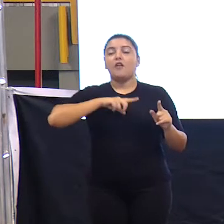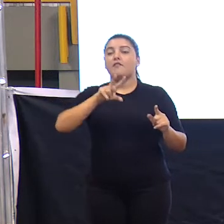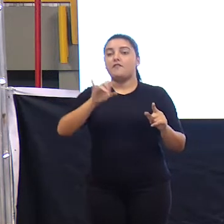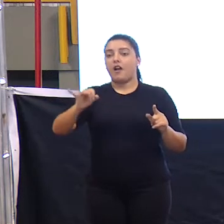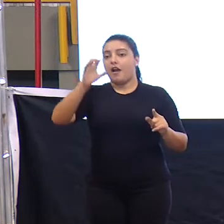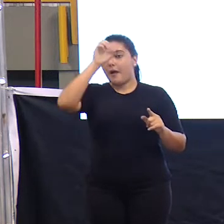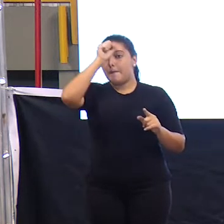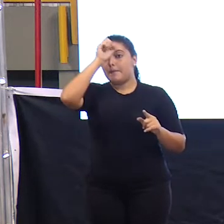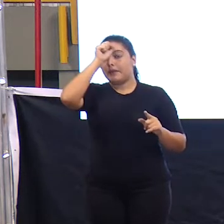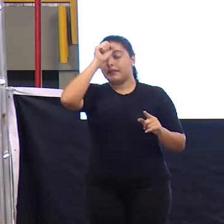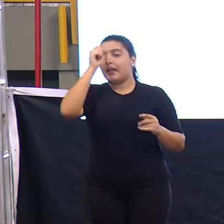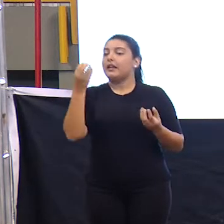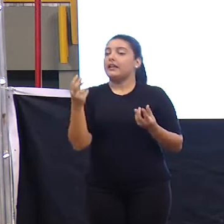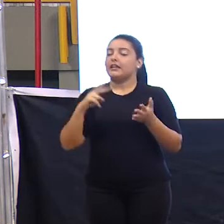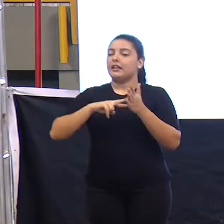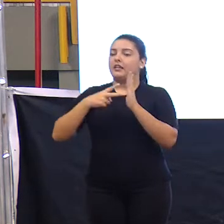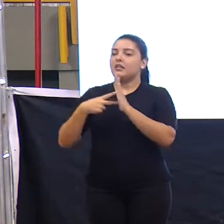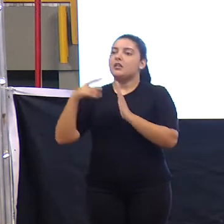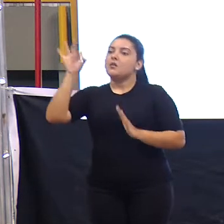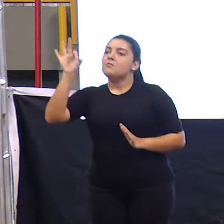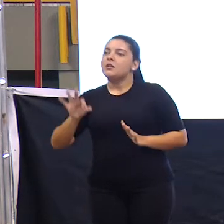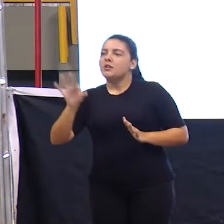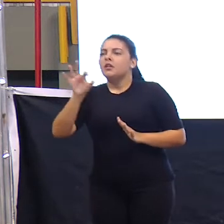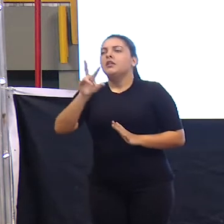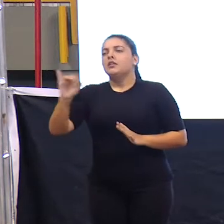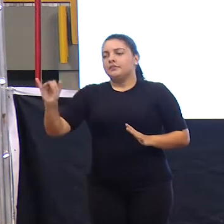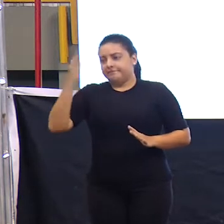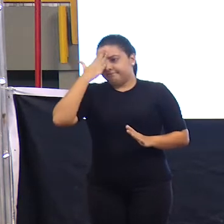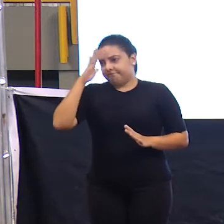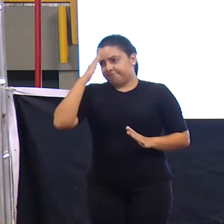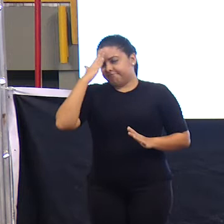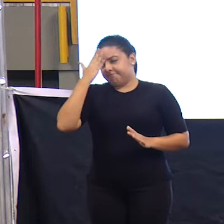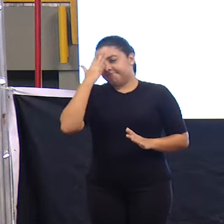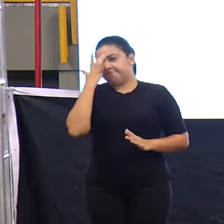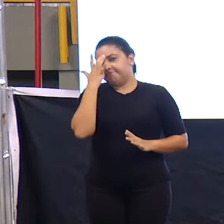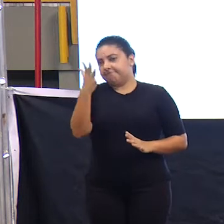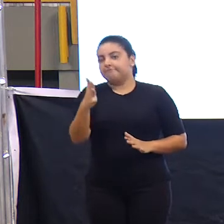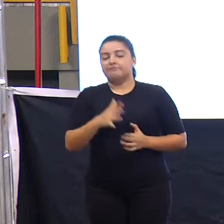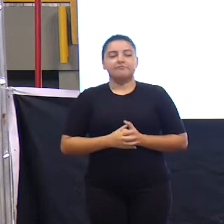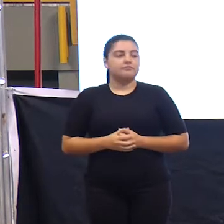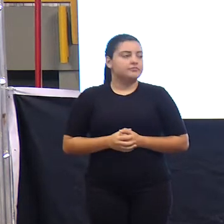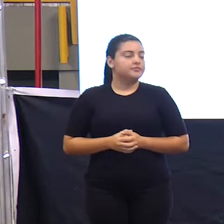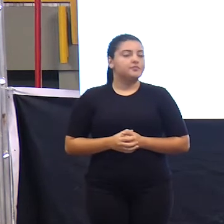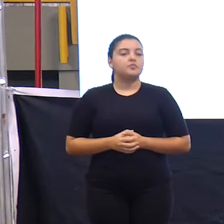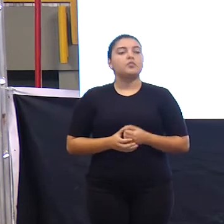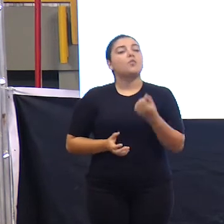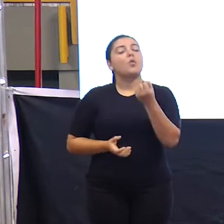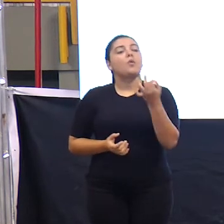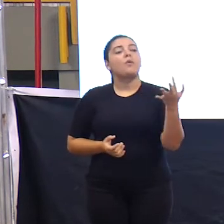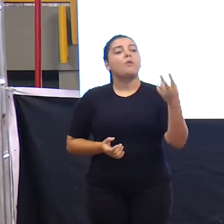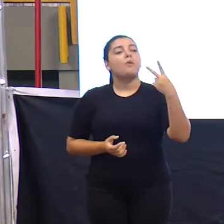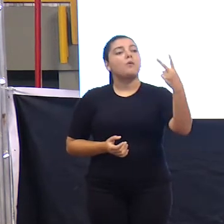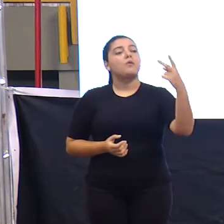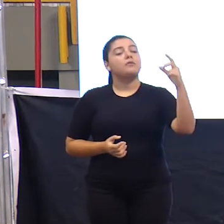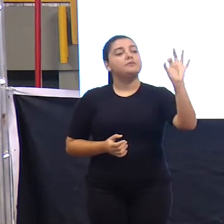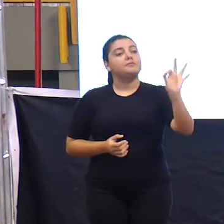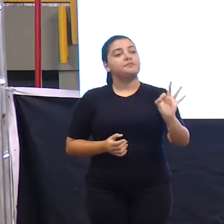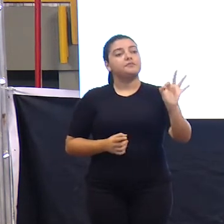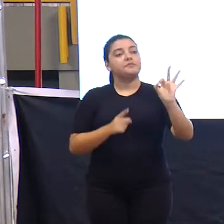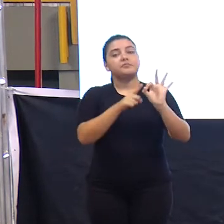inclusive, fazendo porcentagem de cabeça, você vai ver. Você vai sair daqui fazendo assim, quanto é 2%